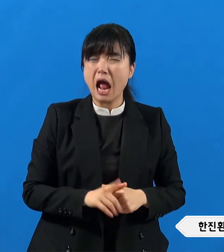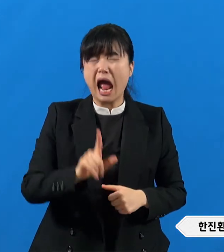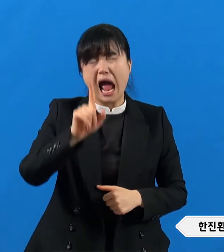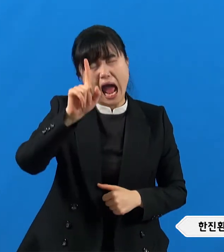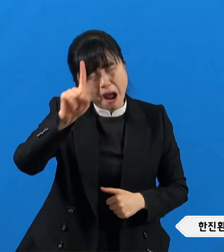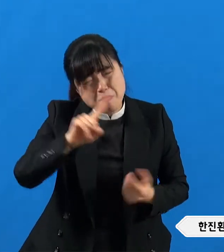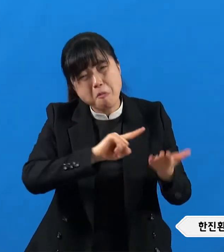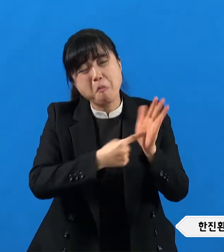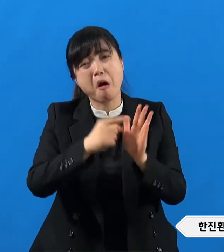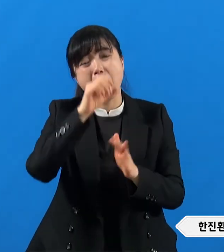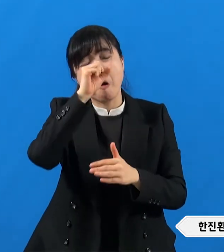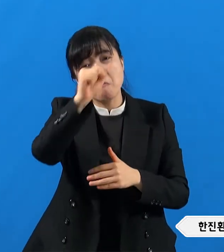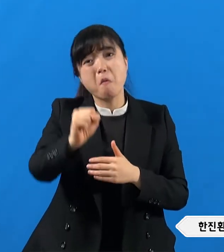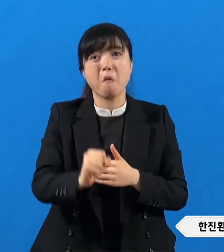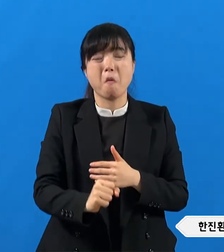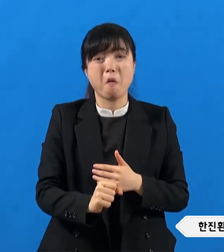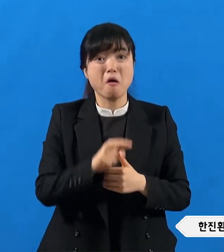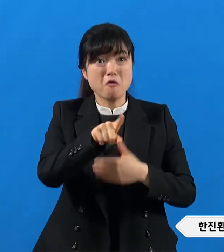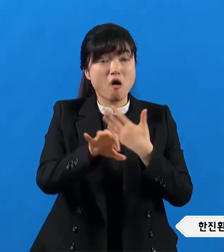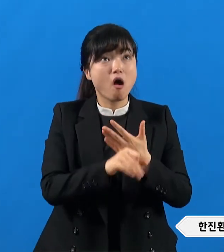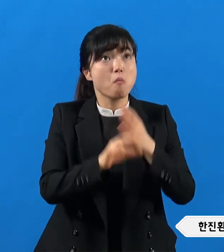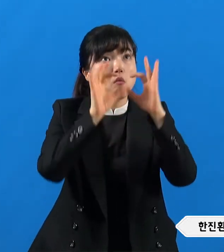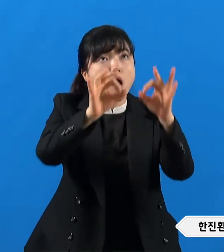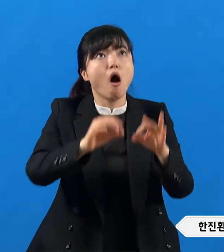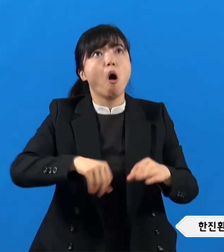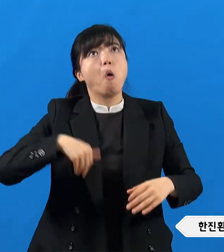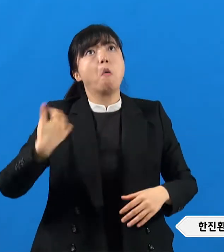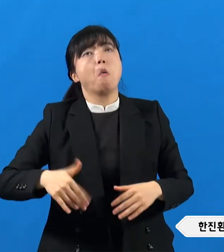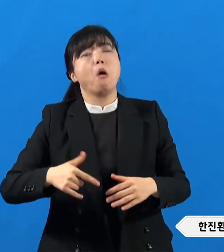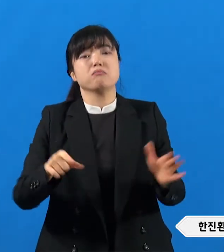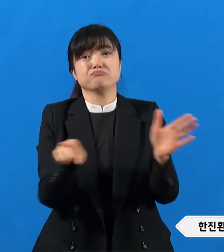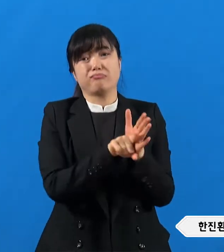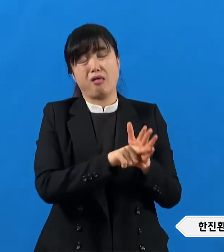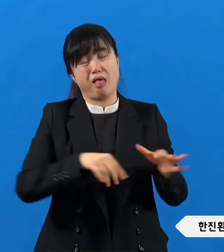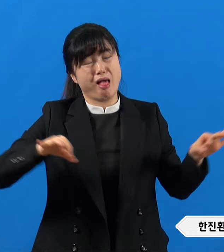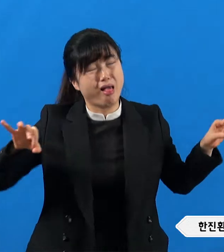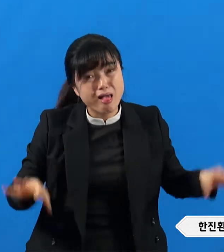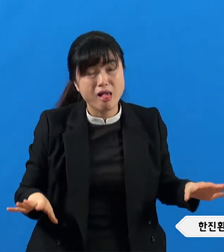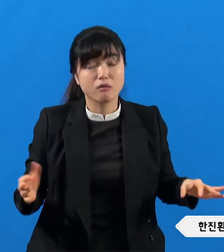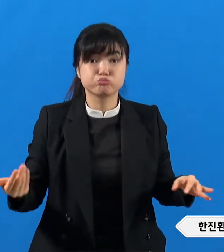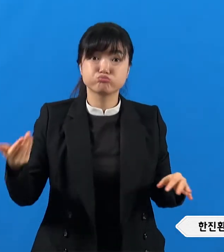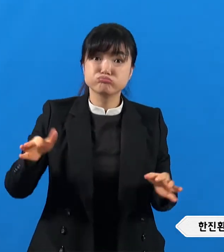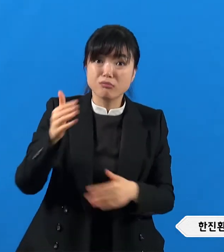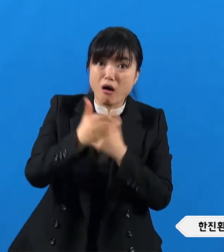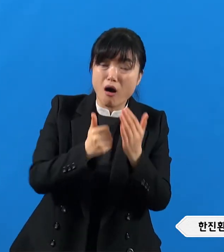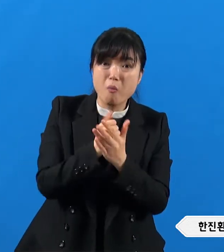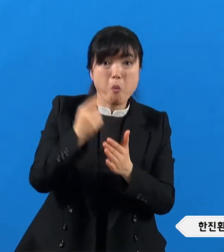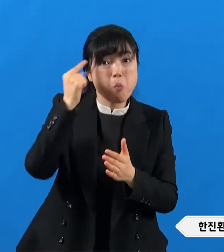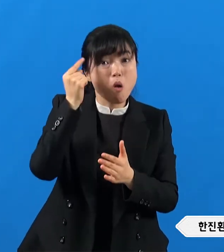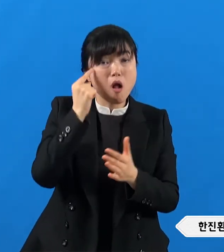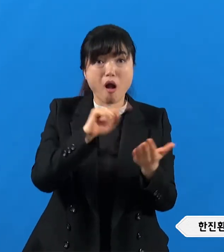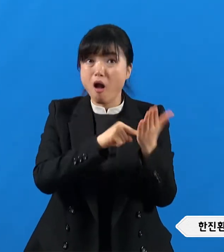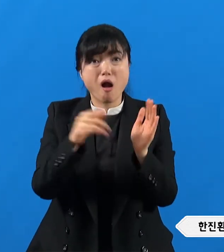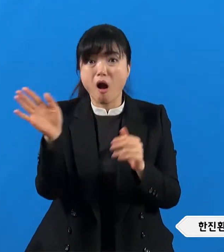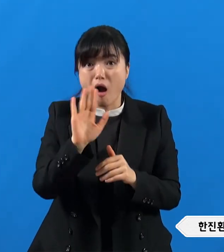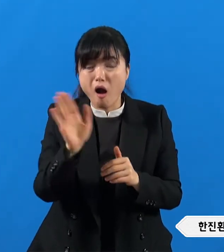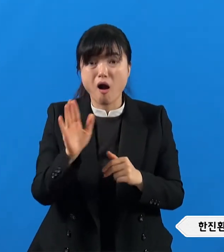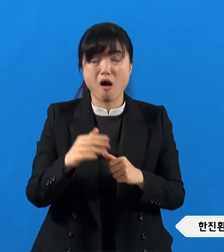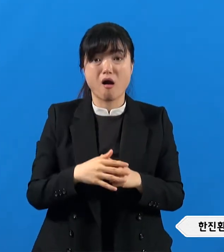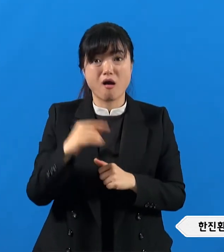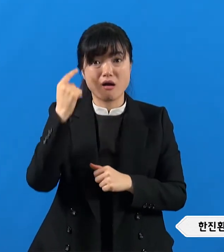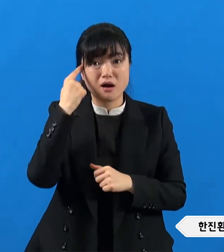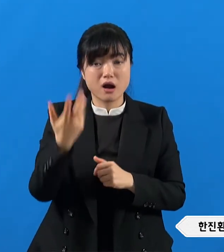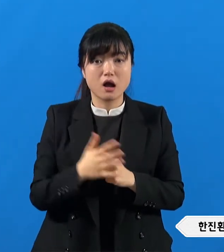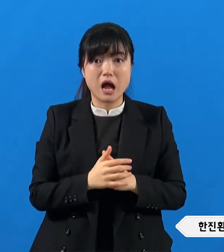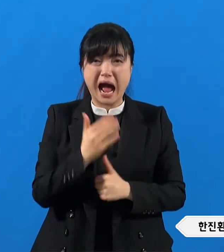하시면 안 믿을 사람이 누가 있겠습니까? 그런데도 하나님은 왜 그렇게 하시지 않는 것입니까?